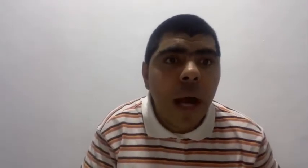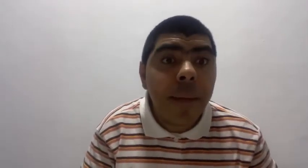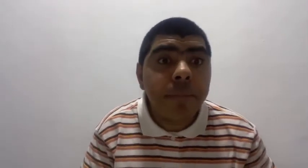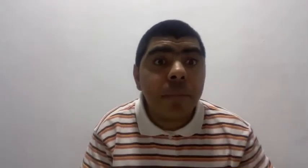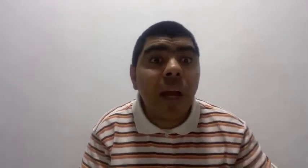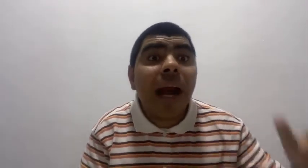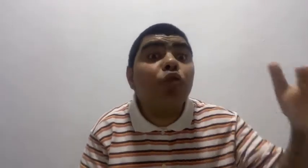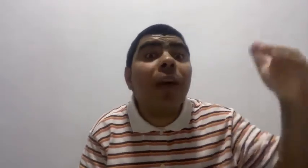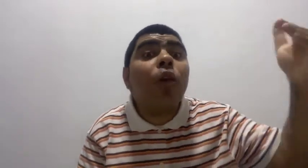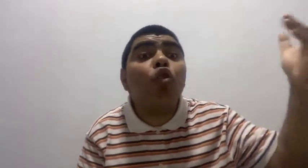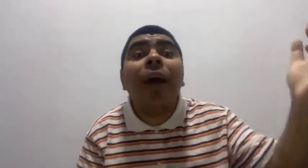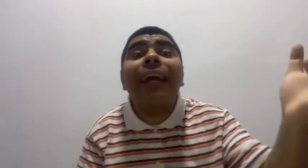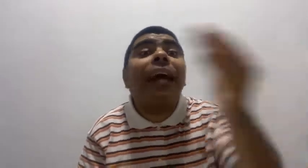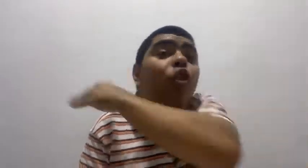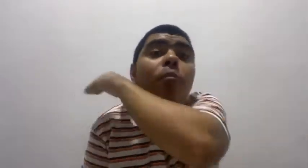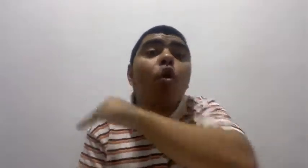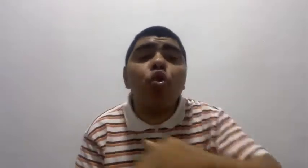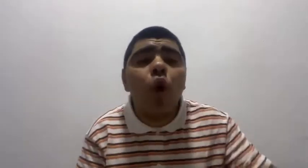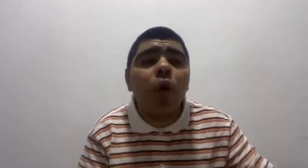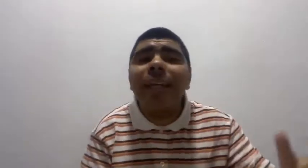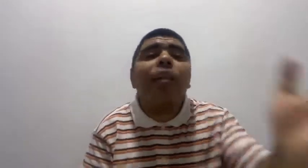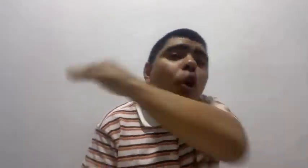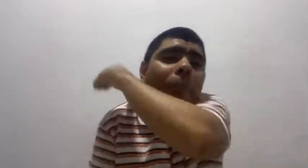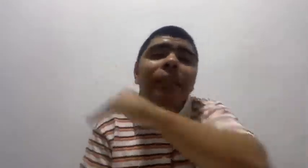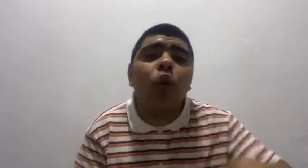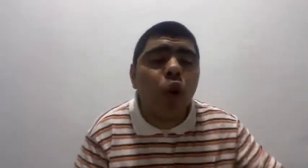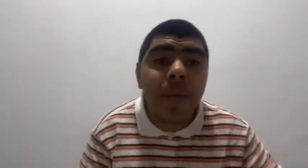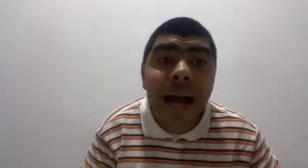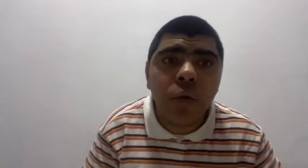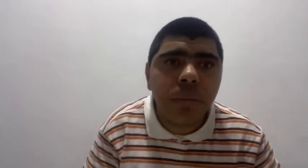Amén. Sacándole cosas que ya Dios borró, que ya Dios perdonó, hermano.